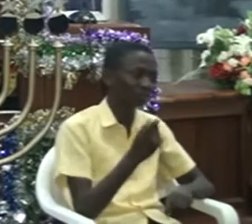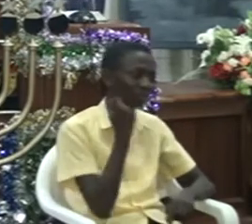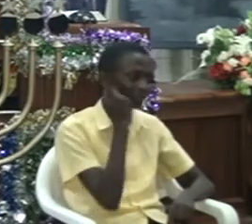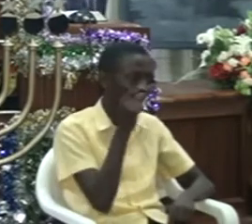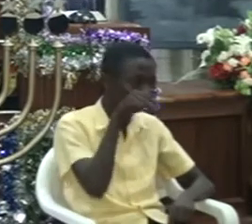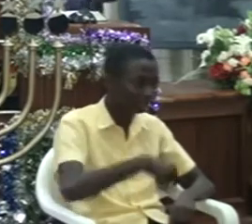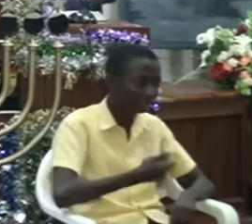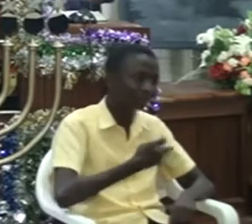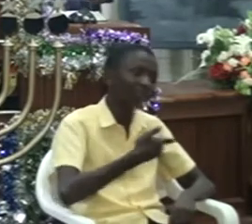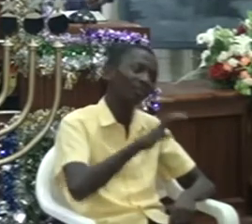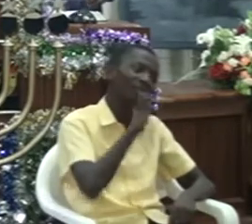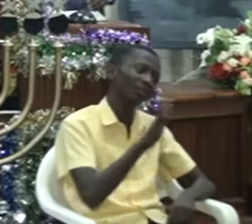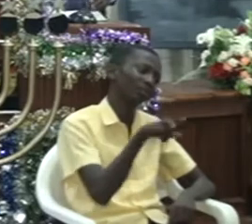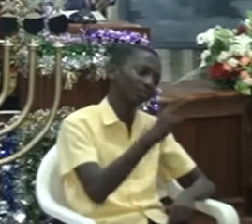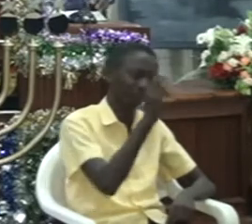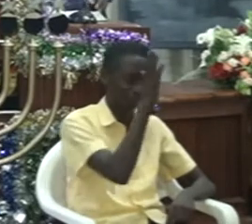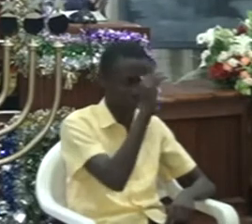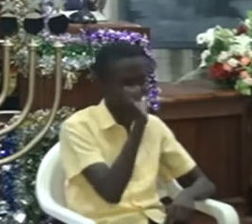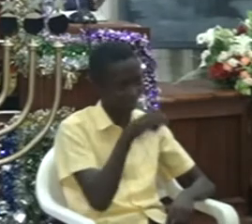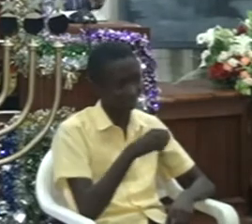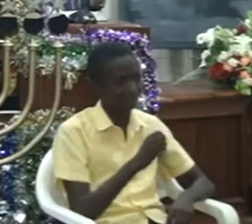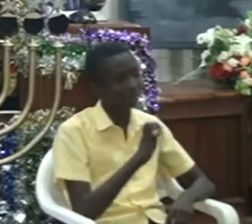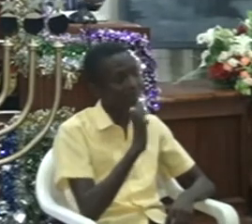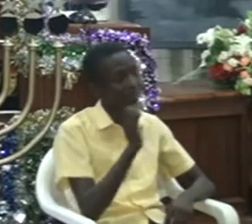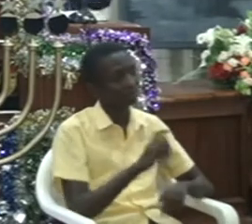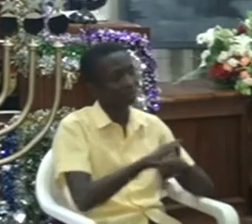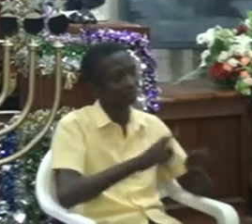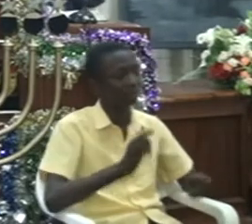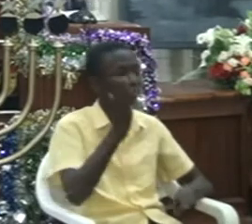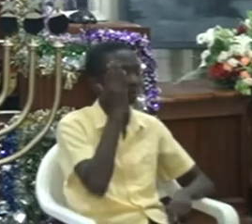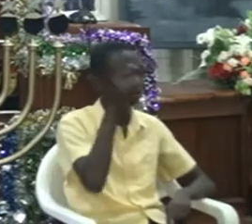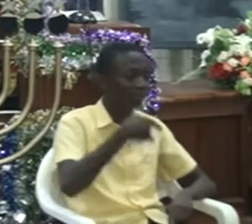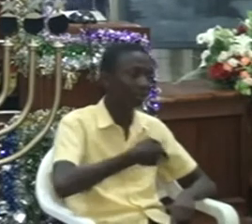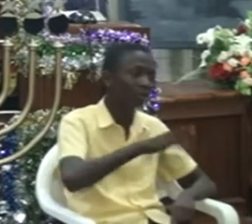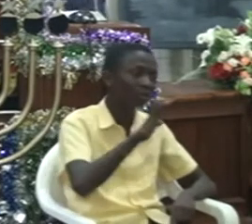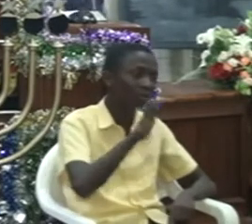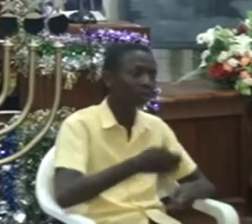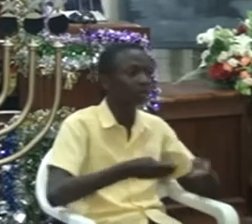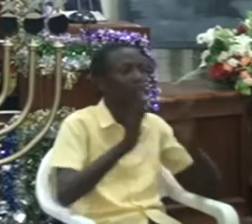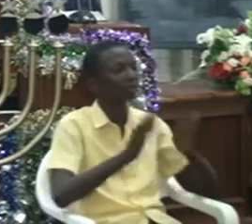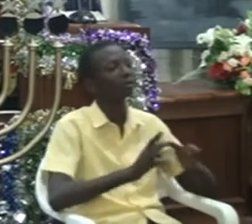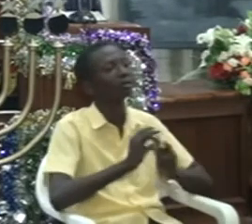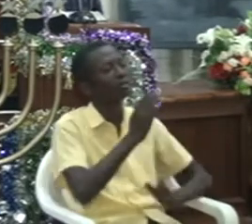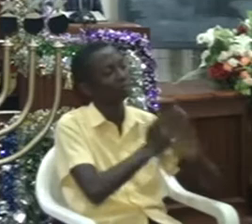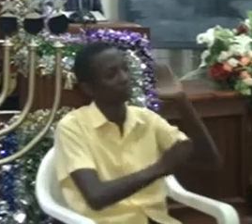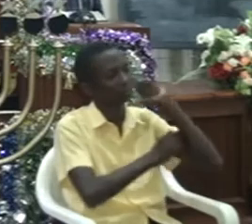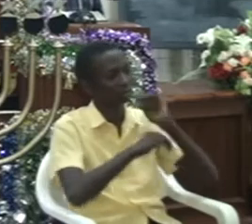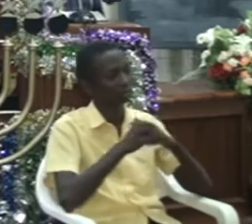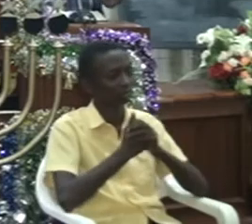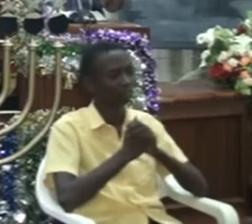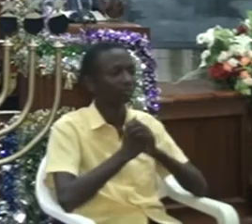mzuri ni baba yenu lakini je mulisaka jua wakati nyana badilikaka anakuwa mtumishi wa Mungu ile saa.